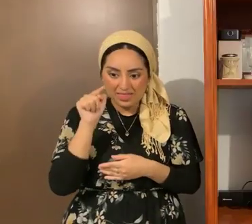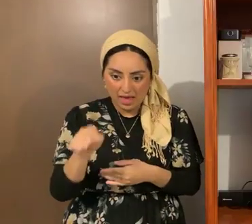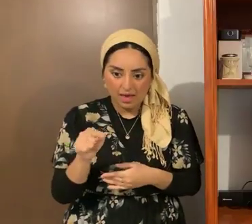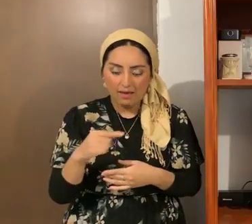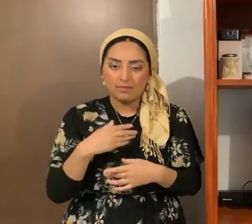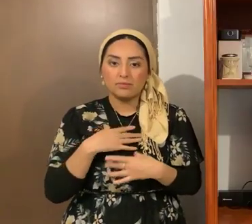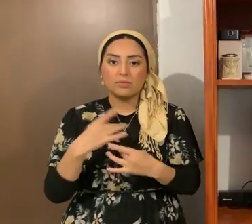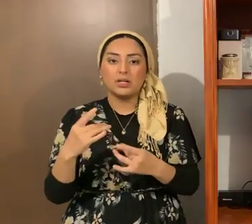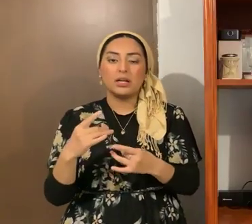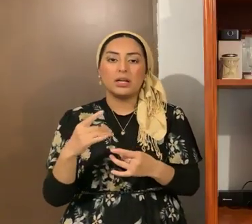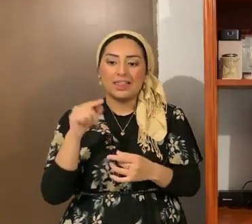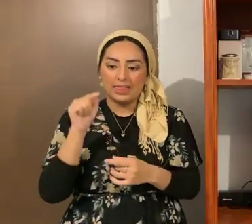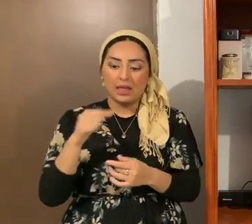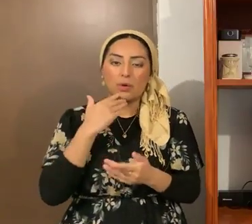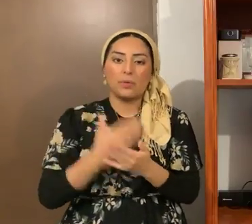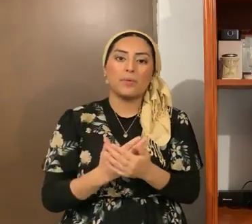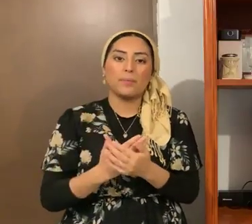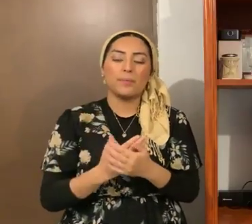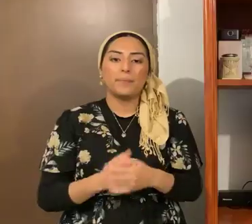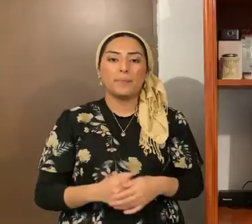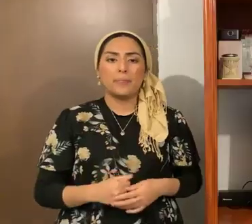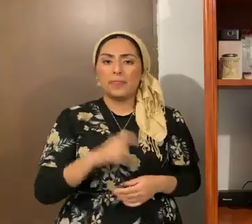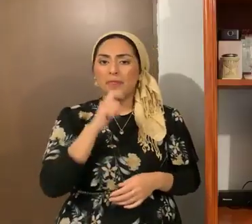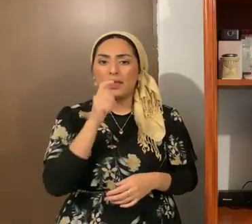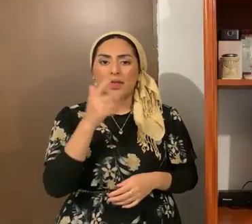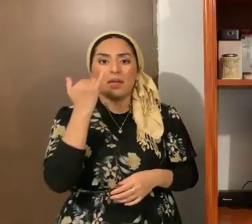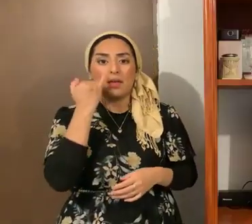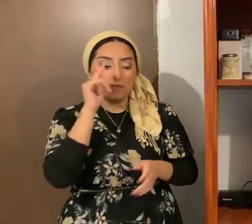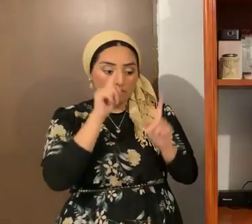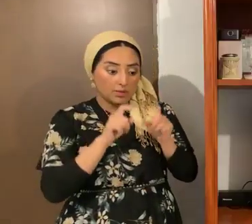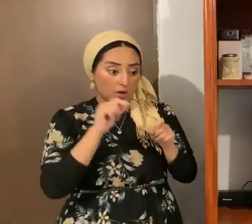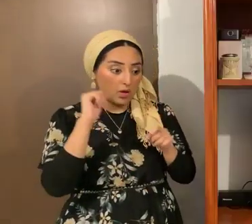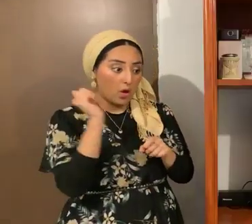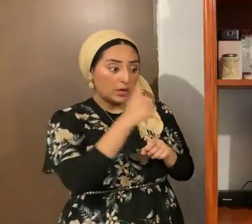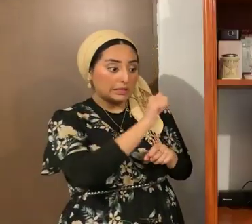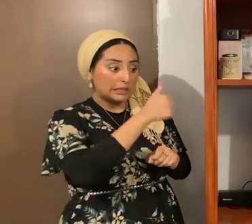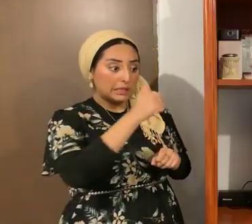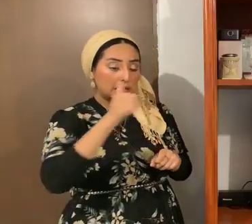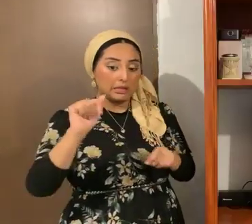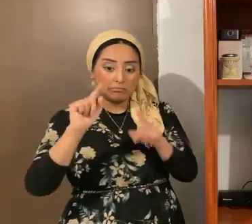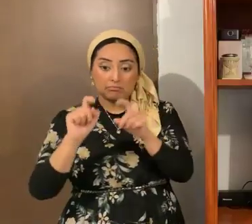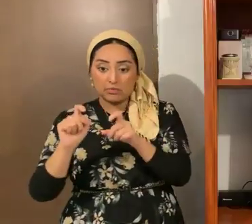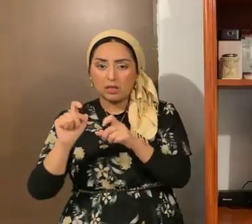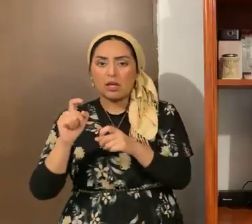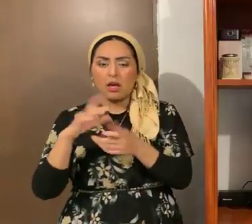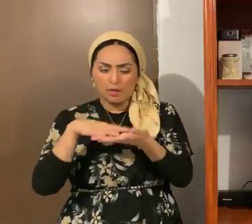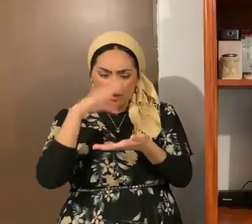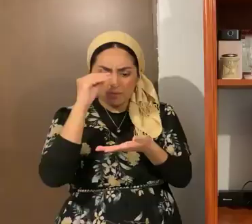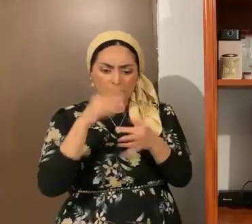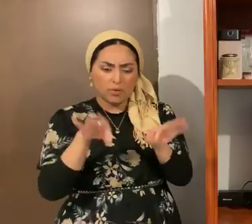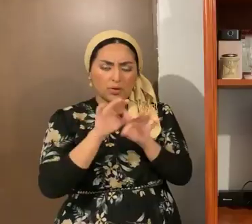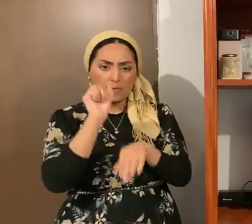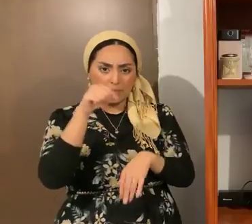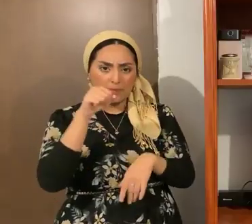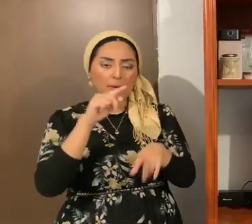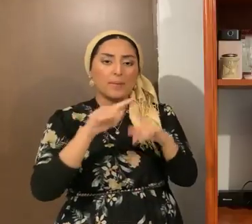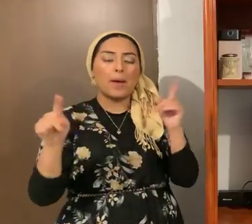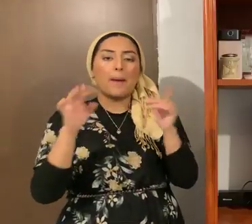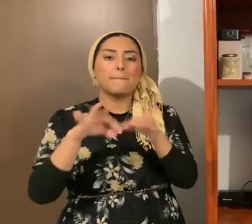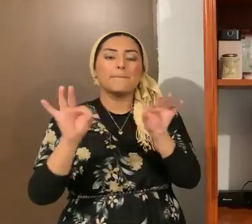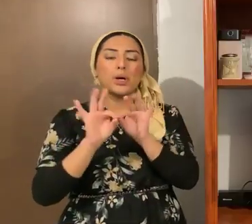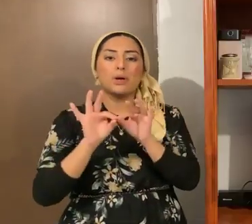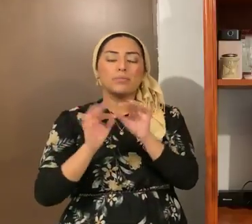que interesa. Aleluya. No interesa tanto revisar si todos sacan 10, que interesa algo, pero lo que interesa es